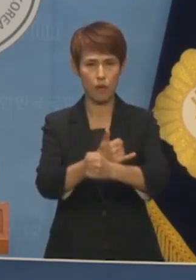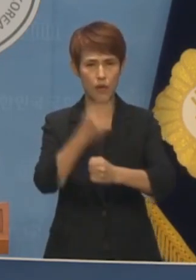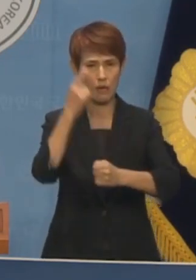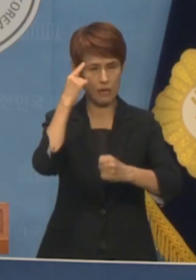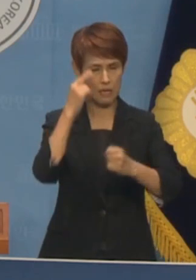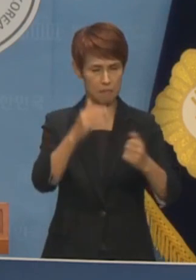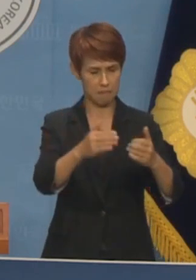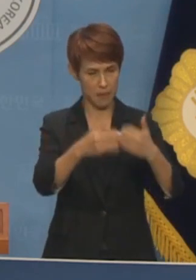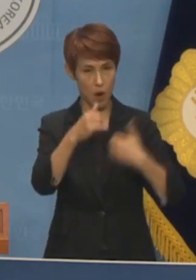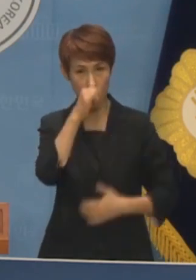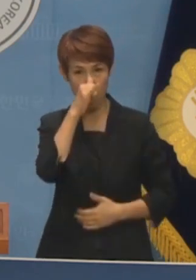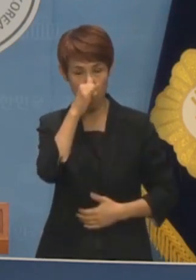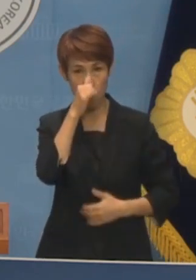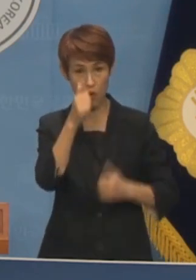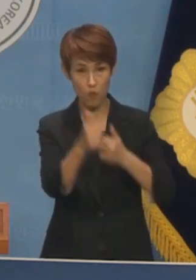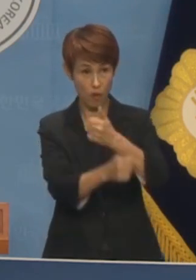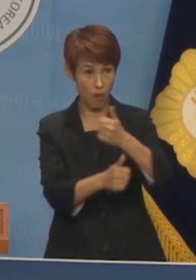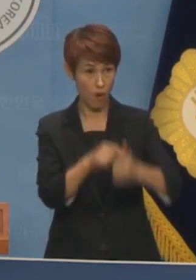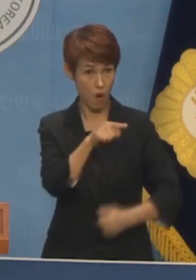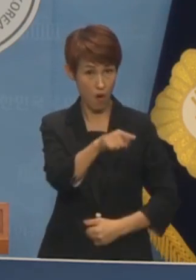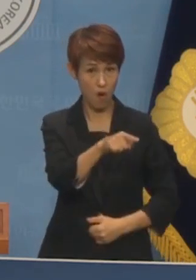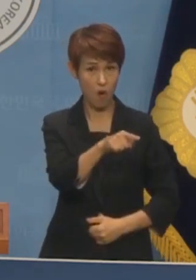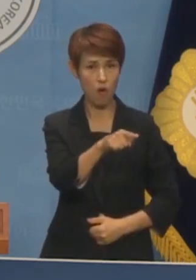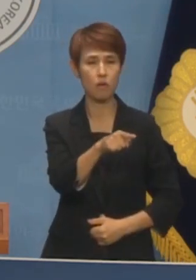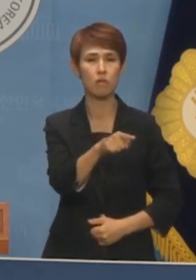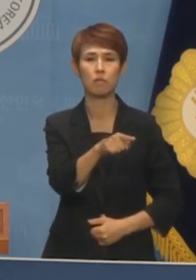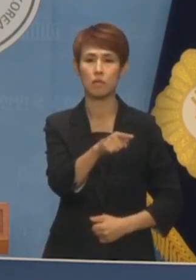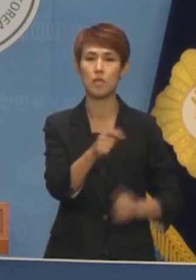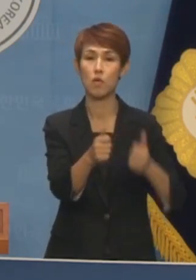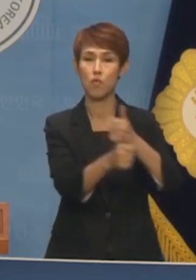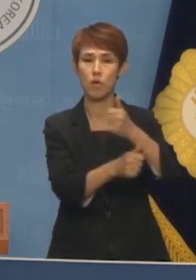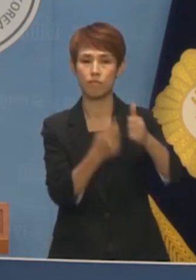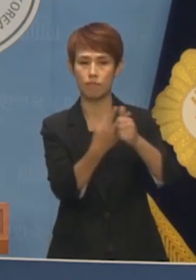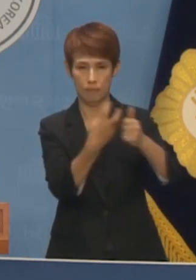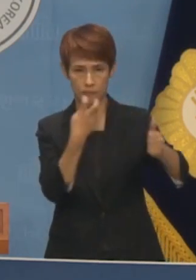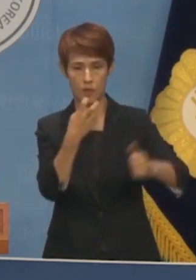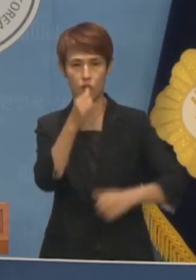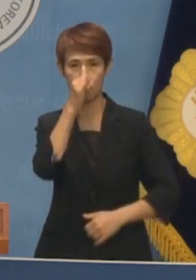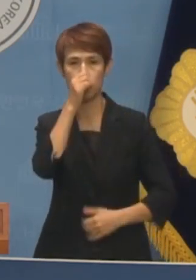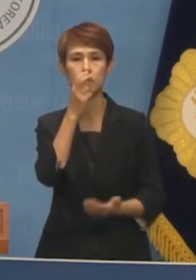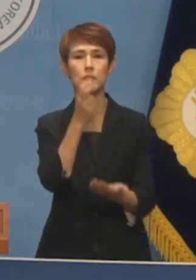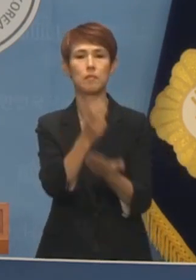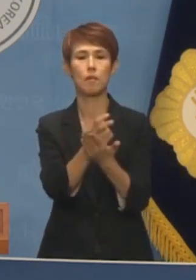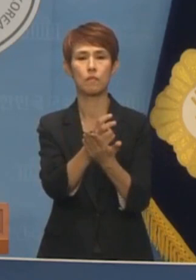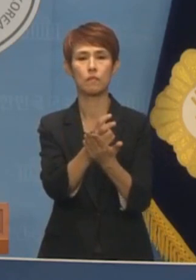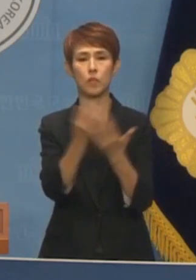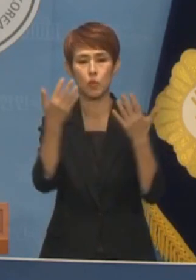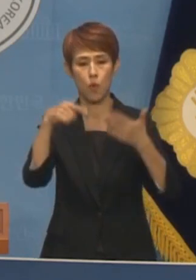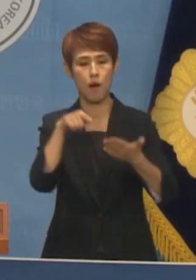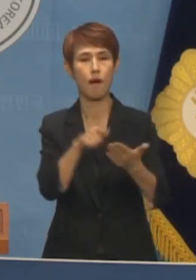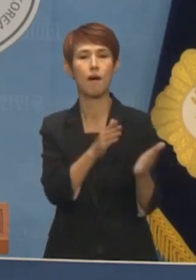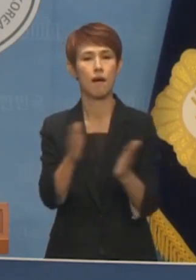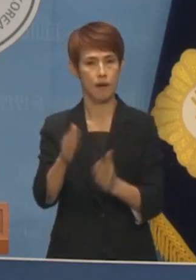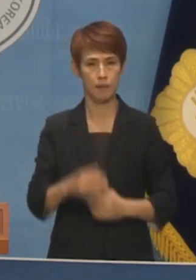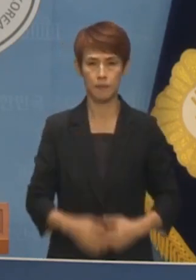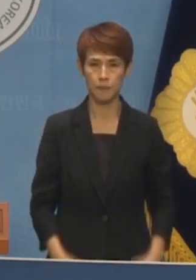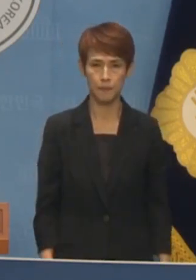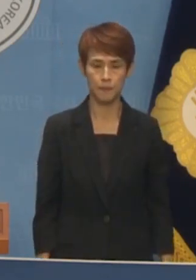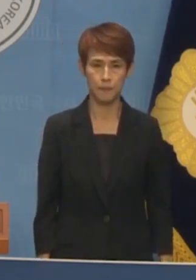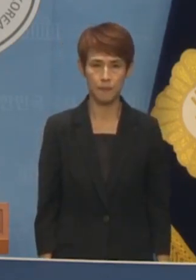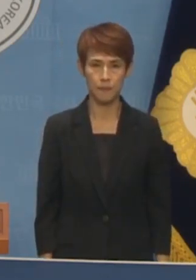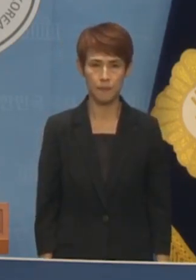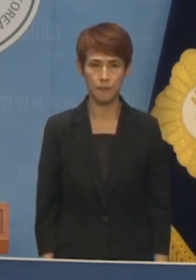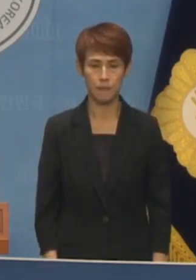훼손하는 인권위원이 있을 경우 해당 인권위원을 탄핵할 수 있는 법적 근거 조항을 마련하기로 했습니다.